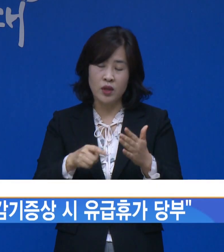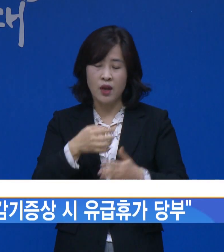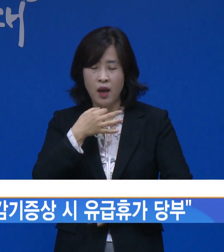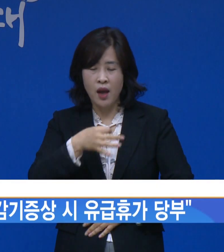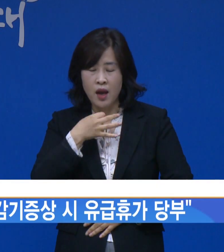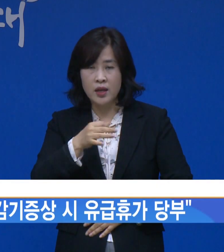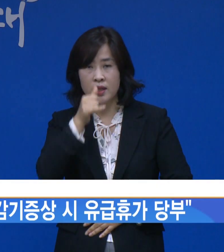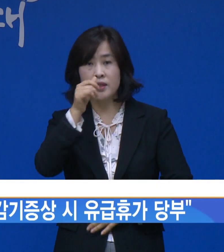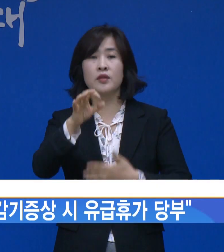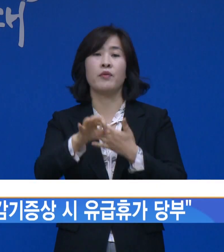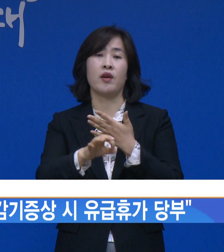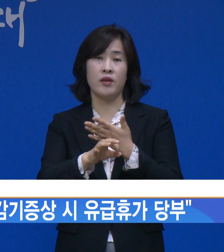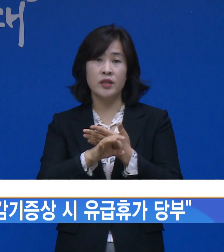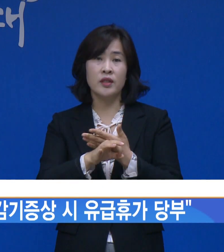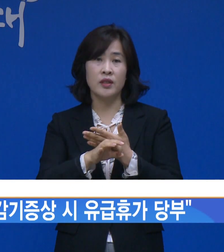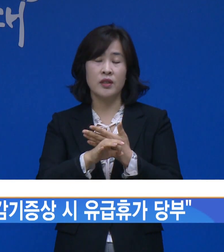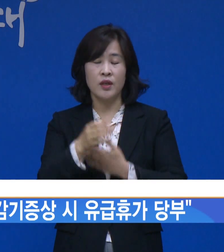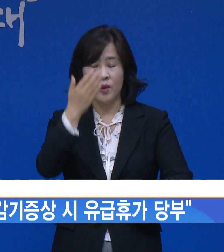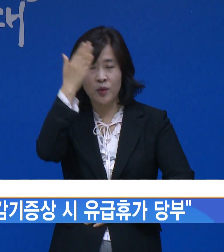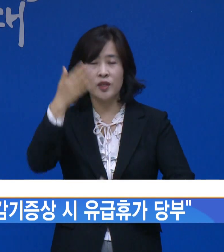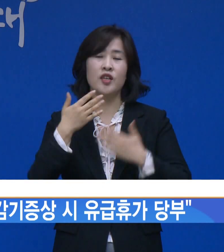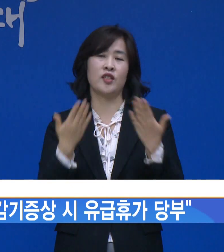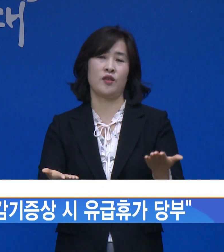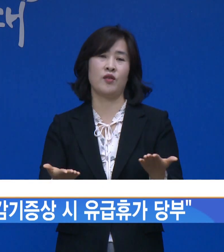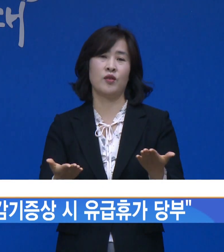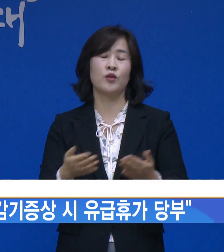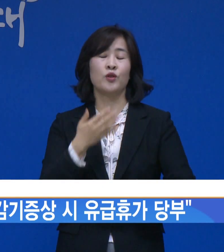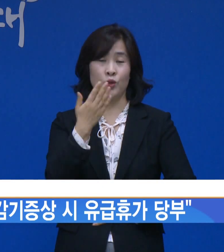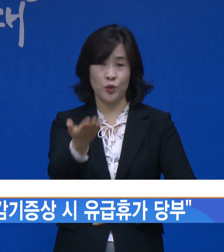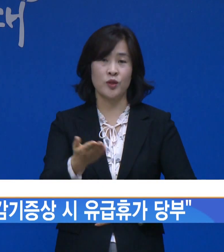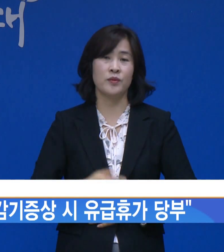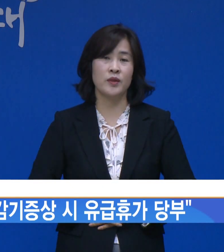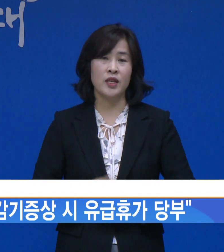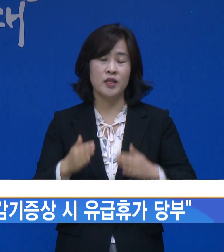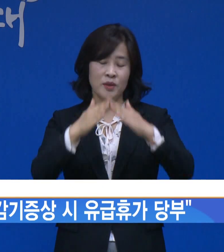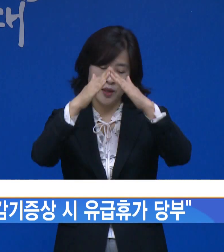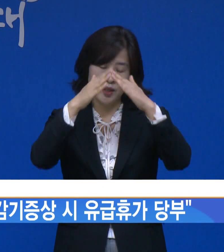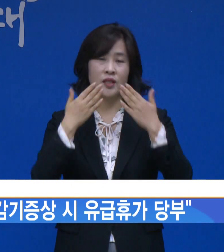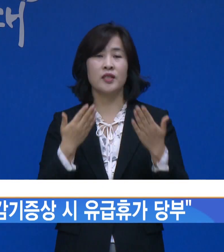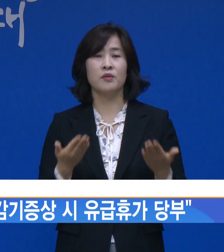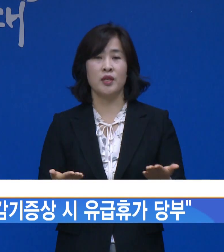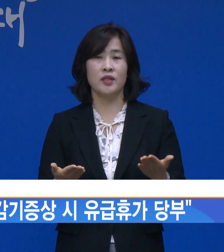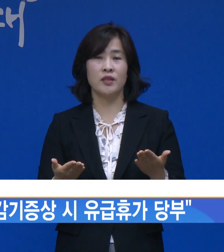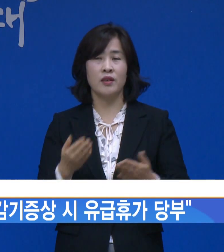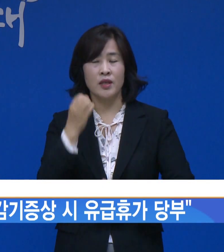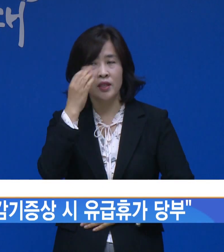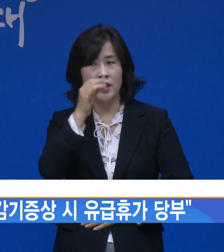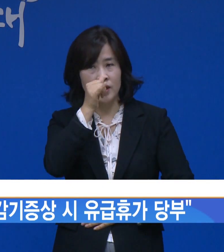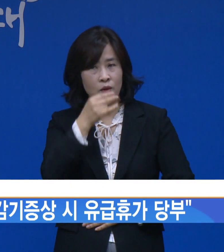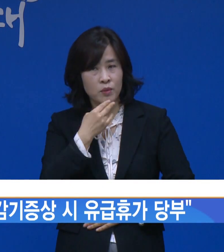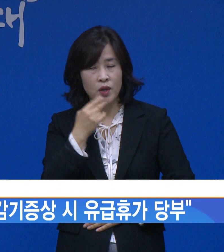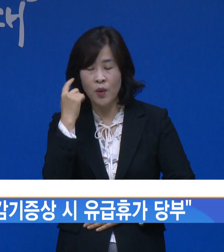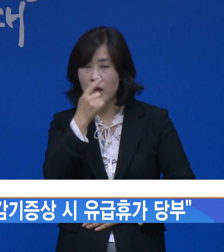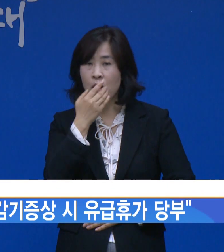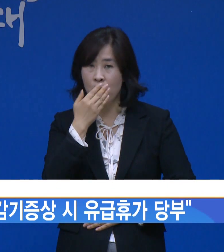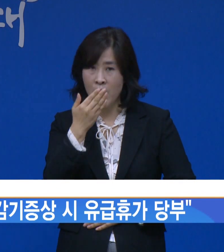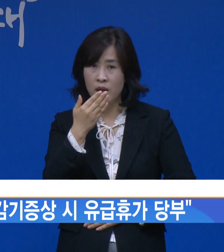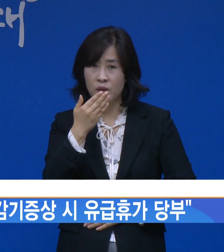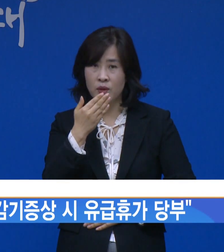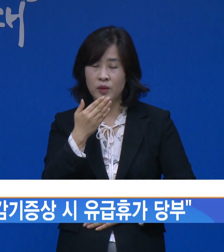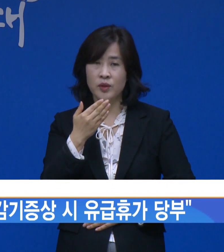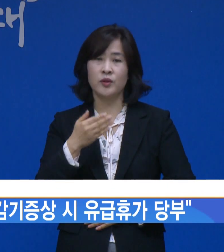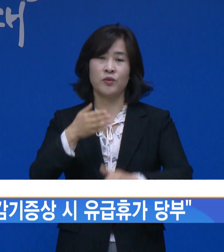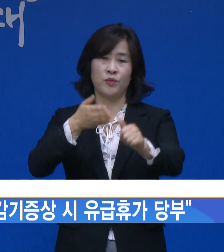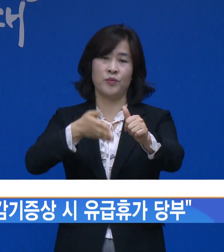감기 증상이 있는 경우에 유급 휴가를 실시해서 집에서 쉬면서 이상 유무를 확인할 수